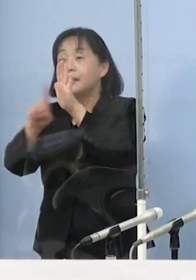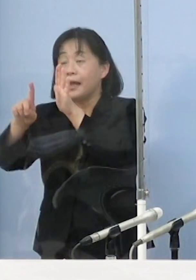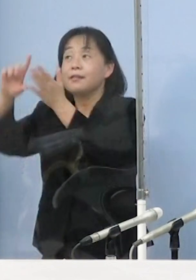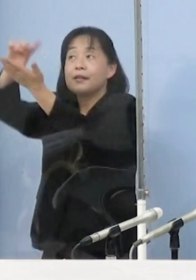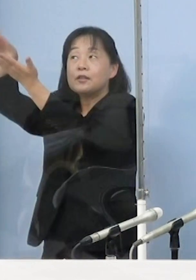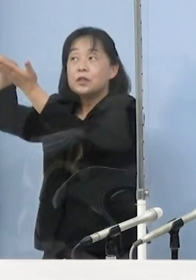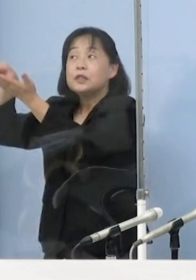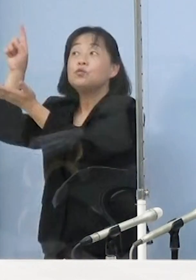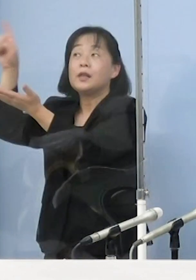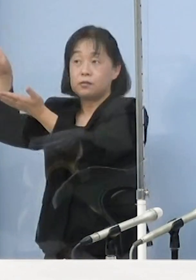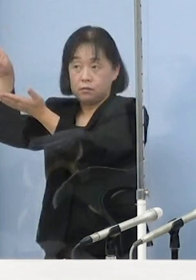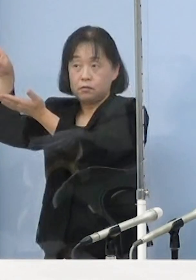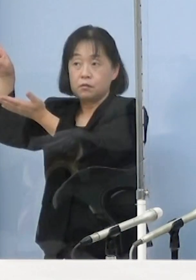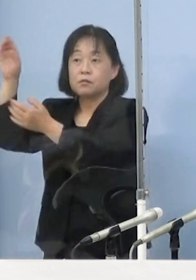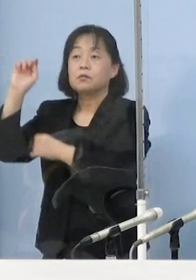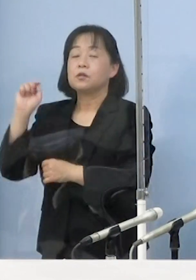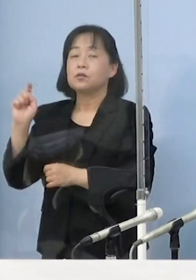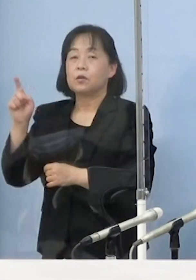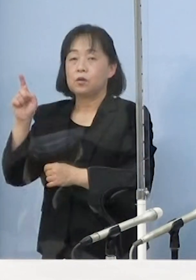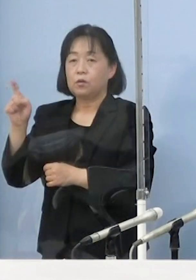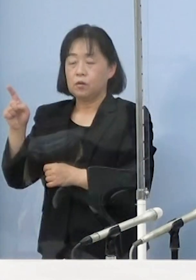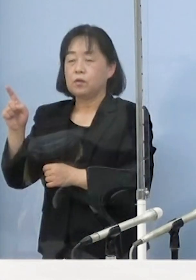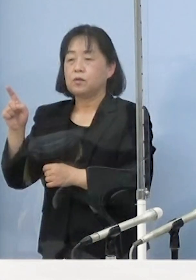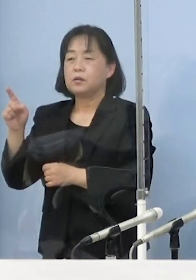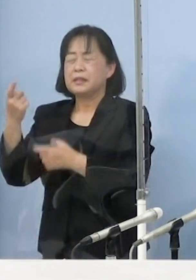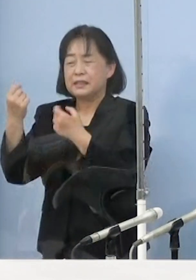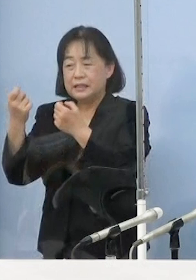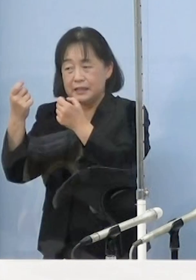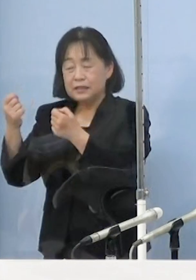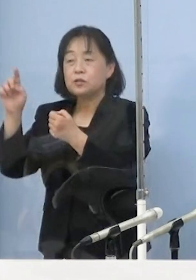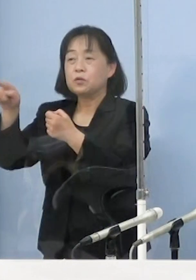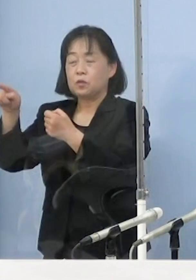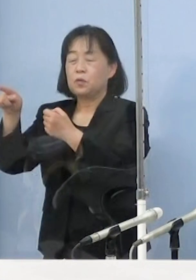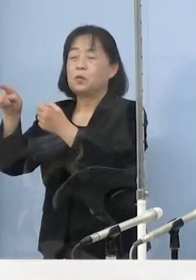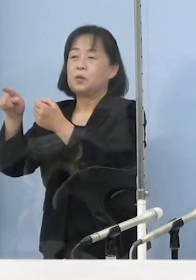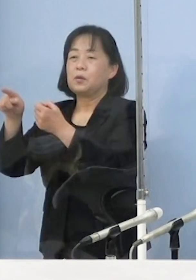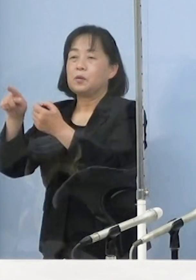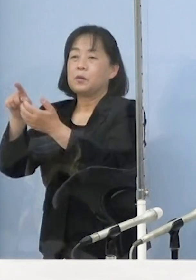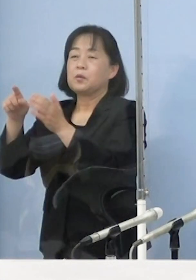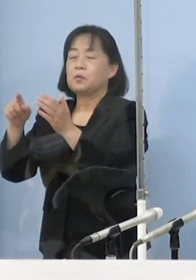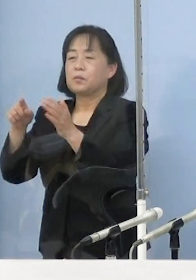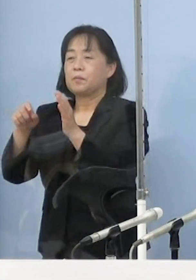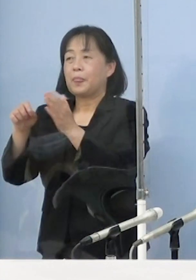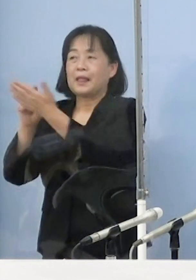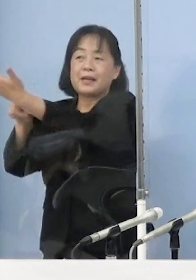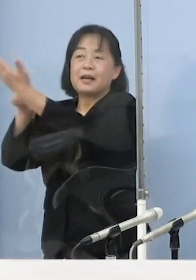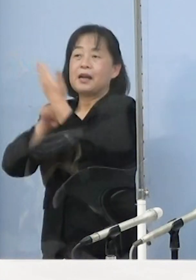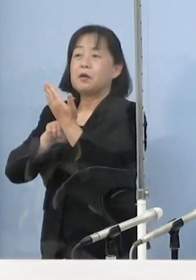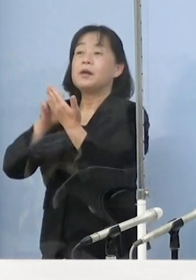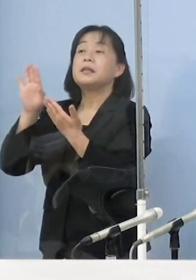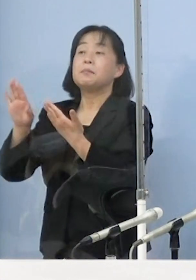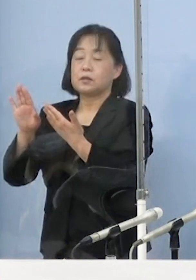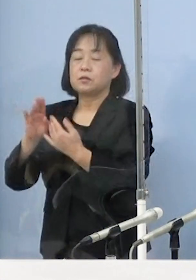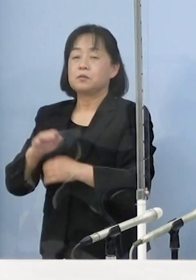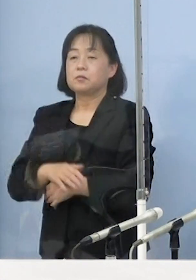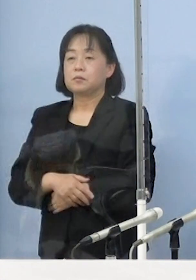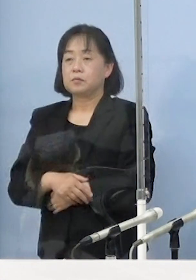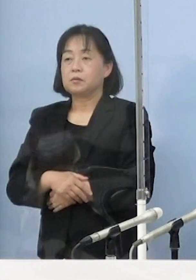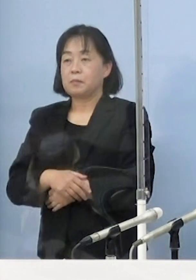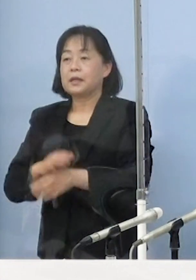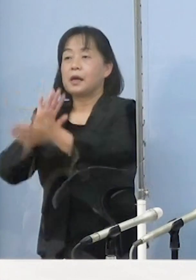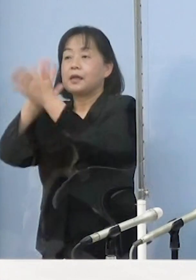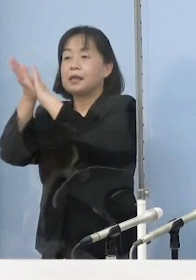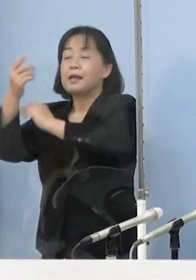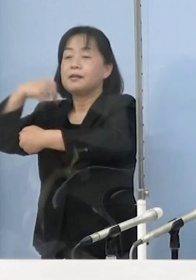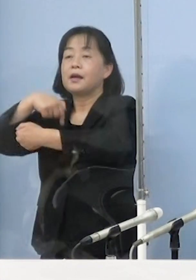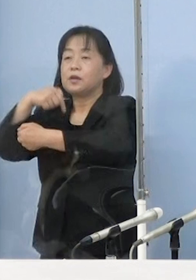ですね。ちゃんとこのようにやはり出てきてしまうということであります。また現在県内の飲